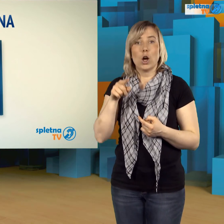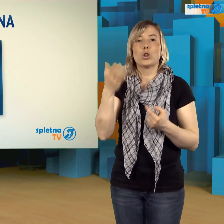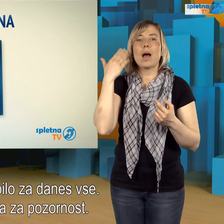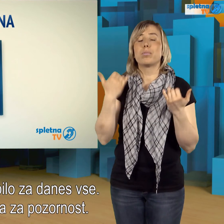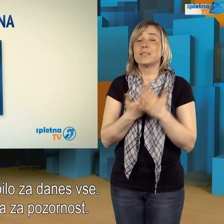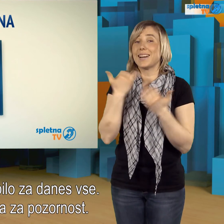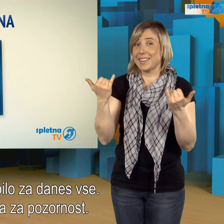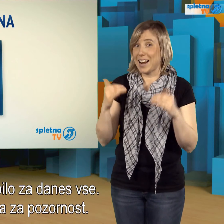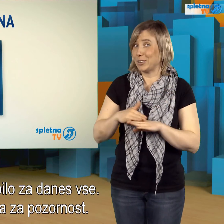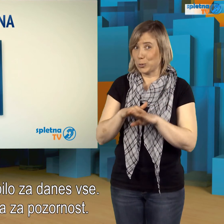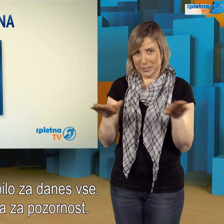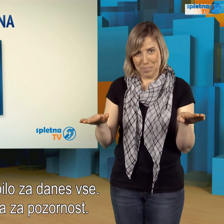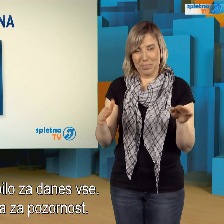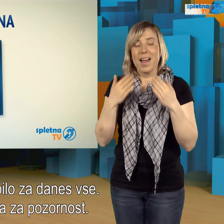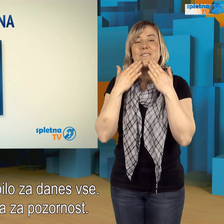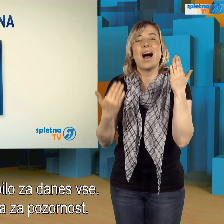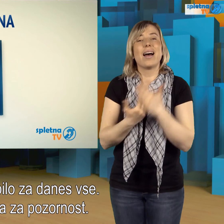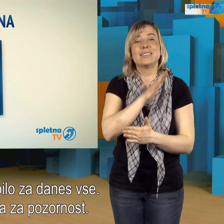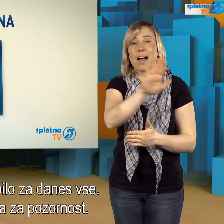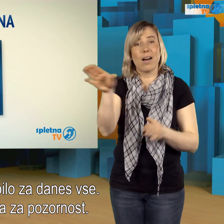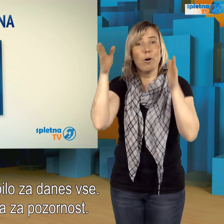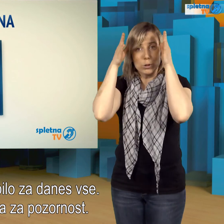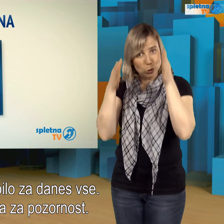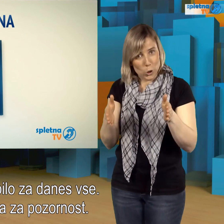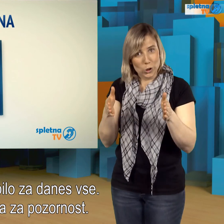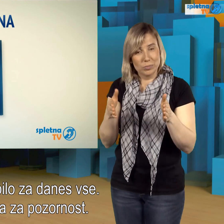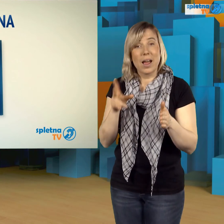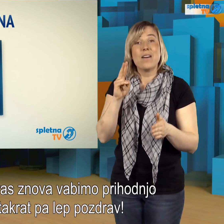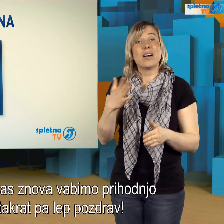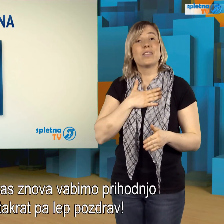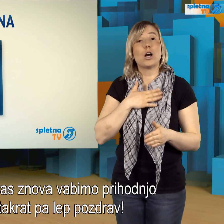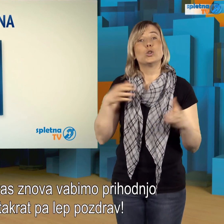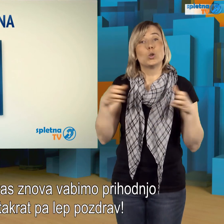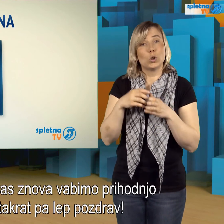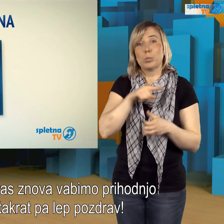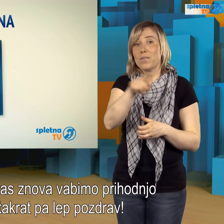To je bilo za danes vse. Hvala za pozornost. V našo družbo vas